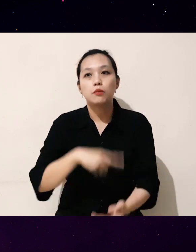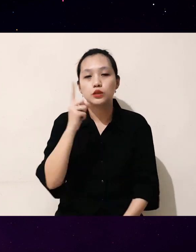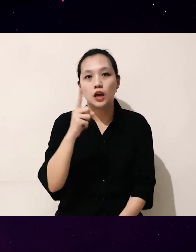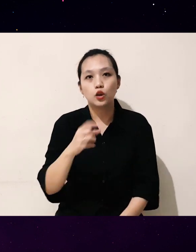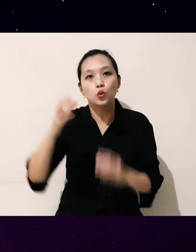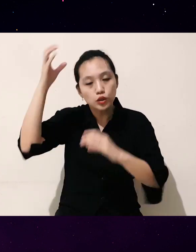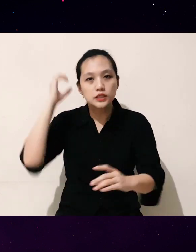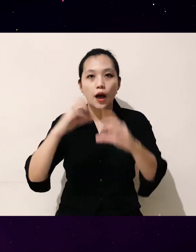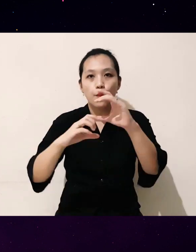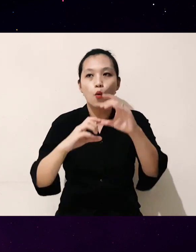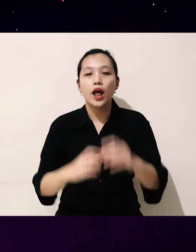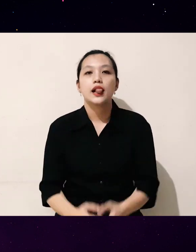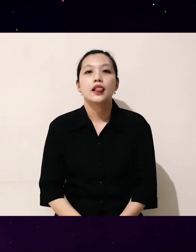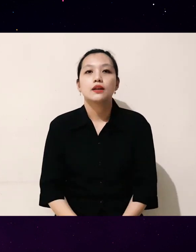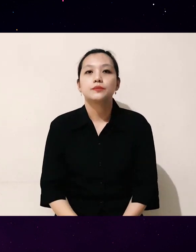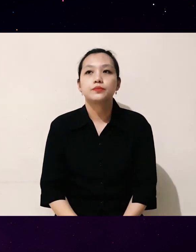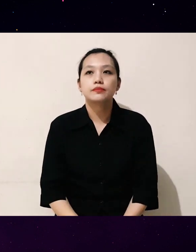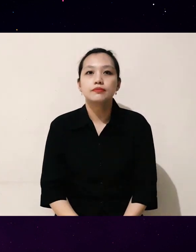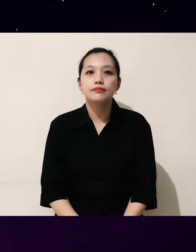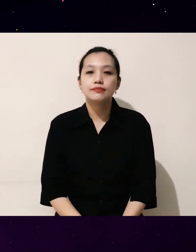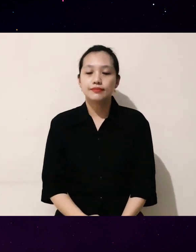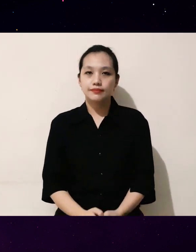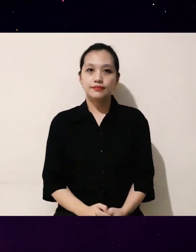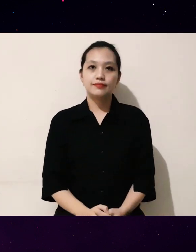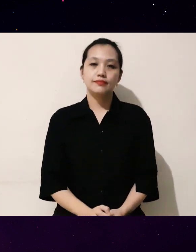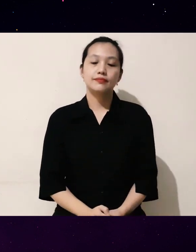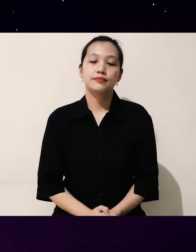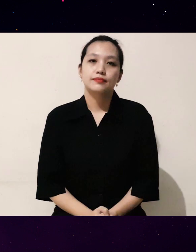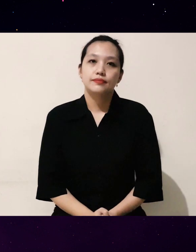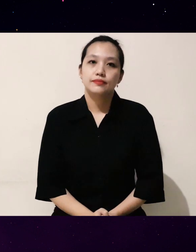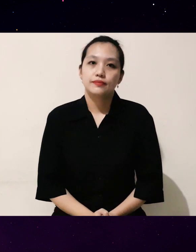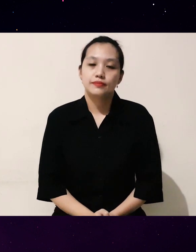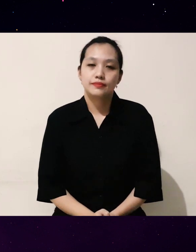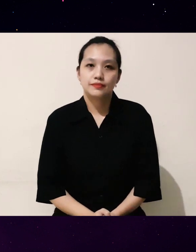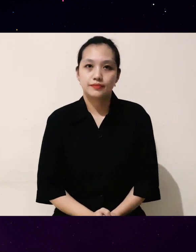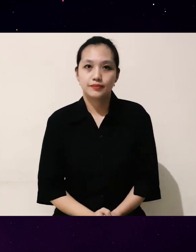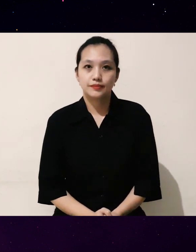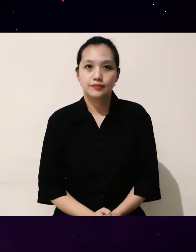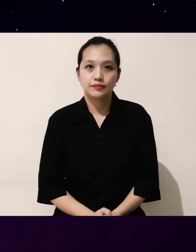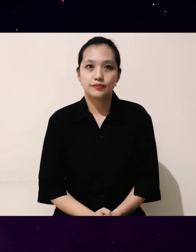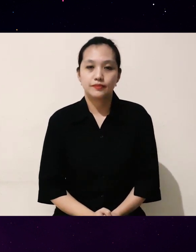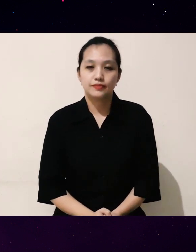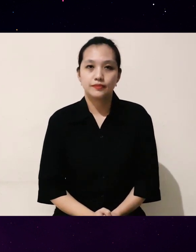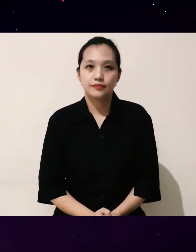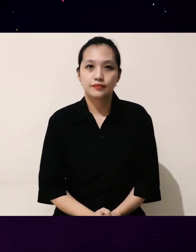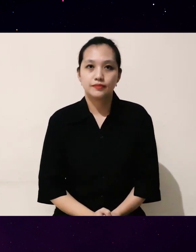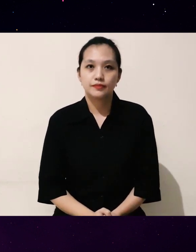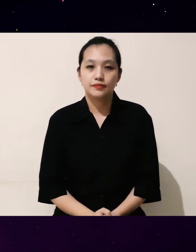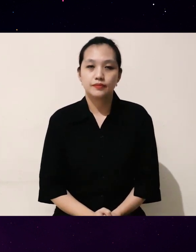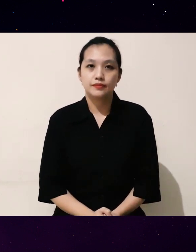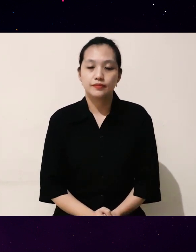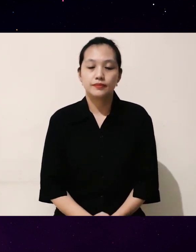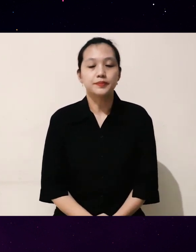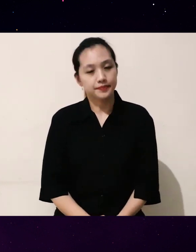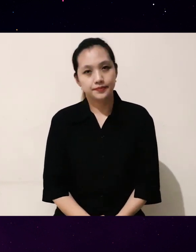dapat ditemukan di kitab 1 Samuel pasal 17 ayat 48. Ketika orang Filistin bergerak maju untuk menemui